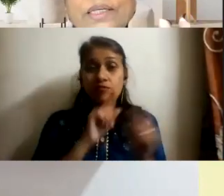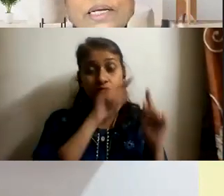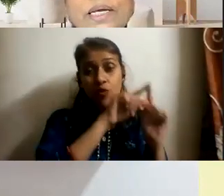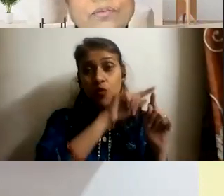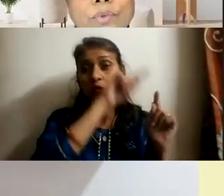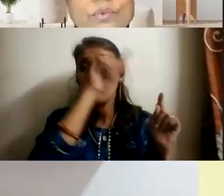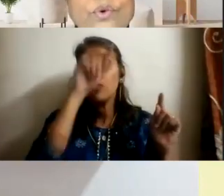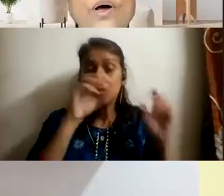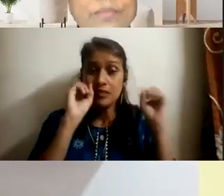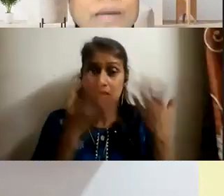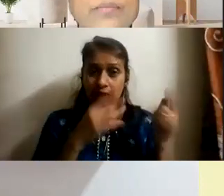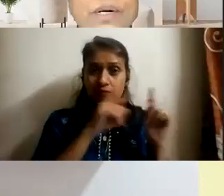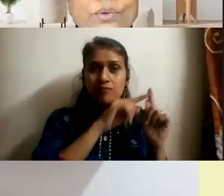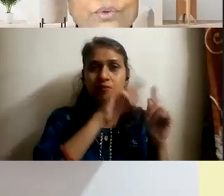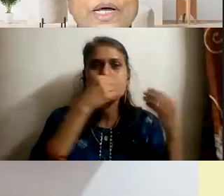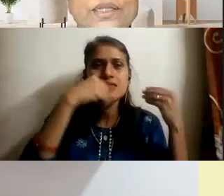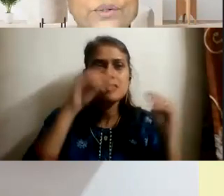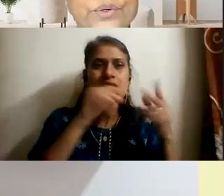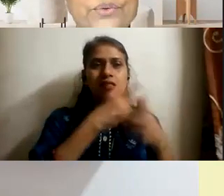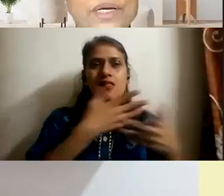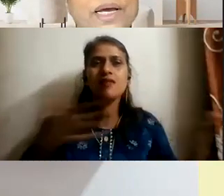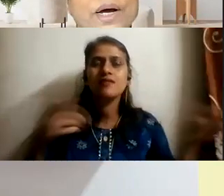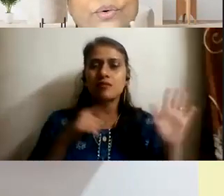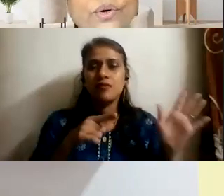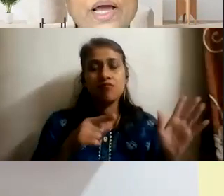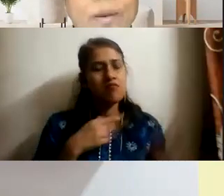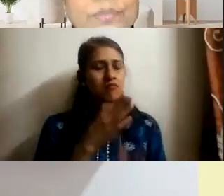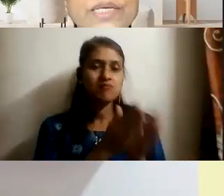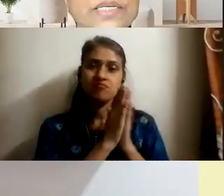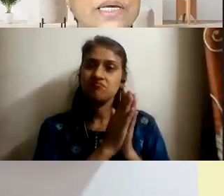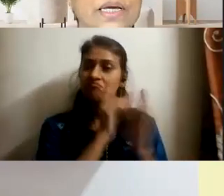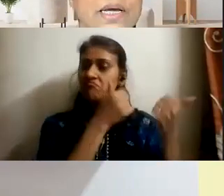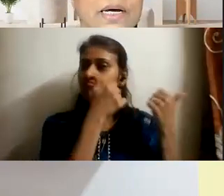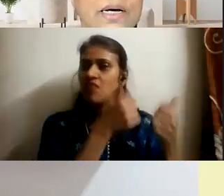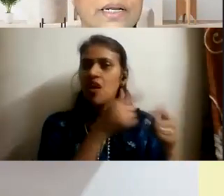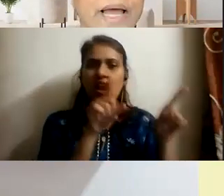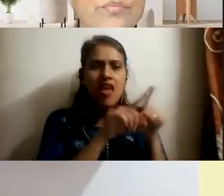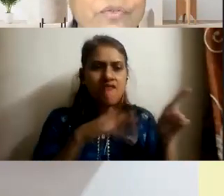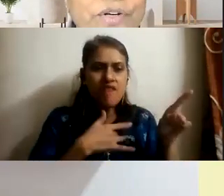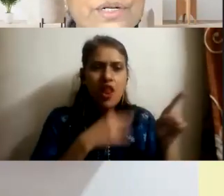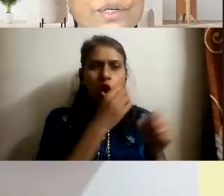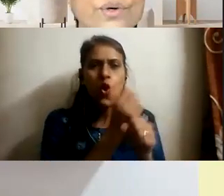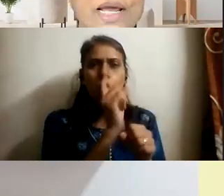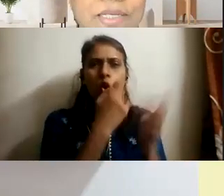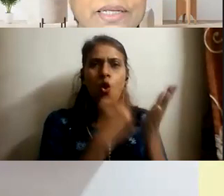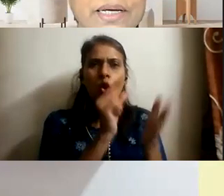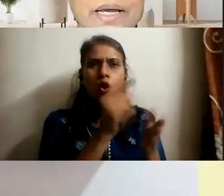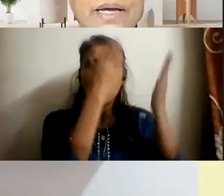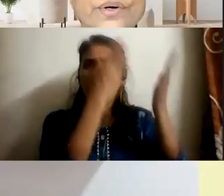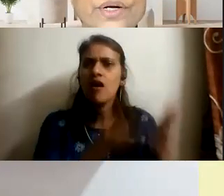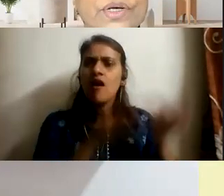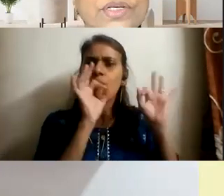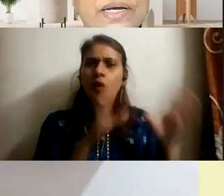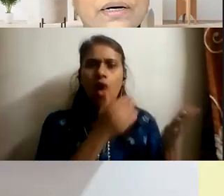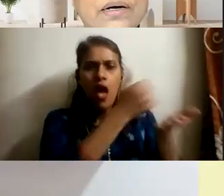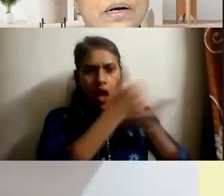शुरुआत की, लेकिन उनको मैं अपना गुरु मानती हूँ क्योंकि उन्होंने हम जैसे रिहैब प्रोफेशनल्स को रास्ता दिखाया.